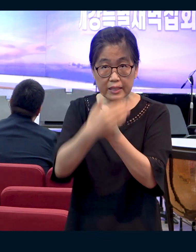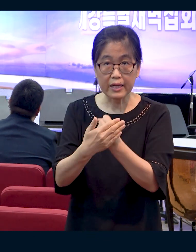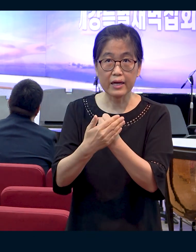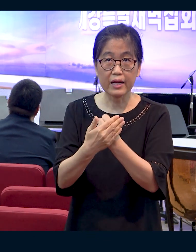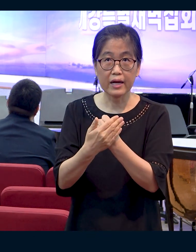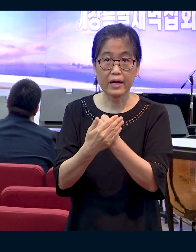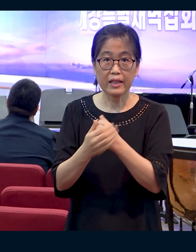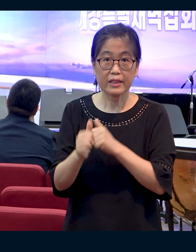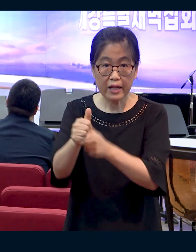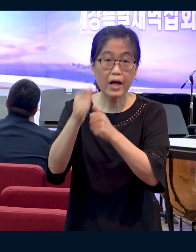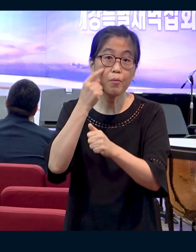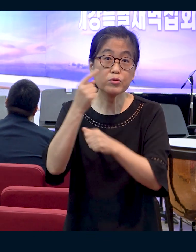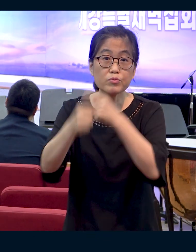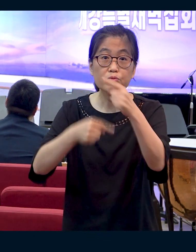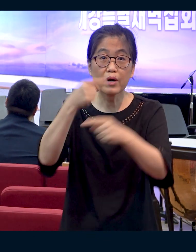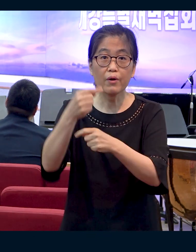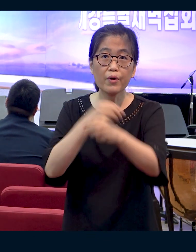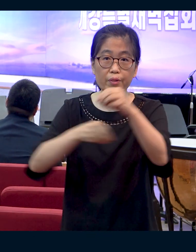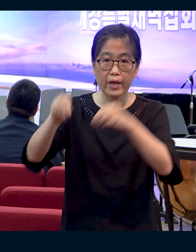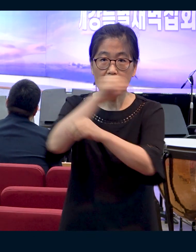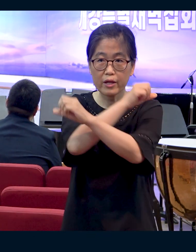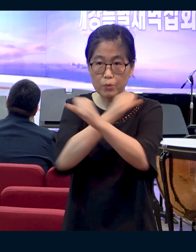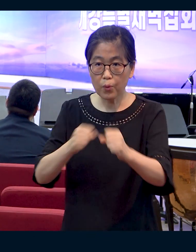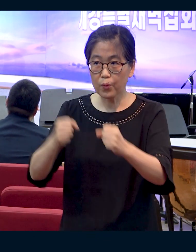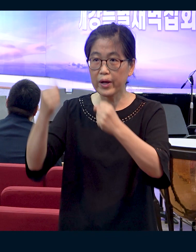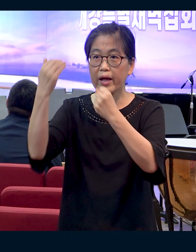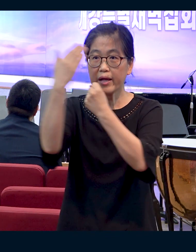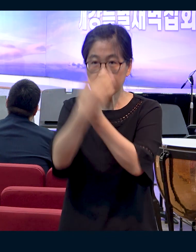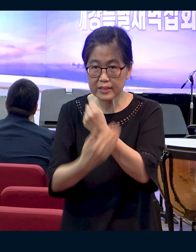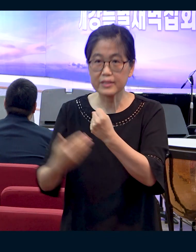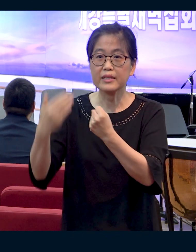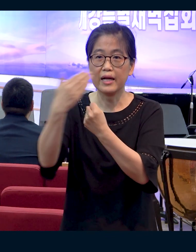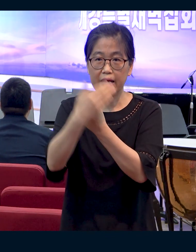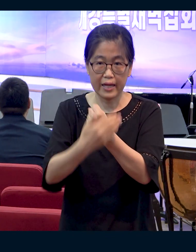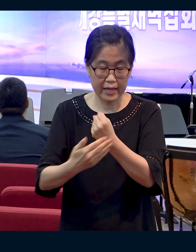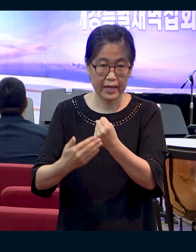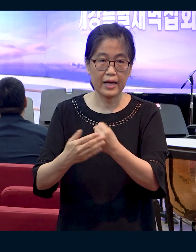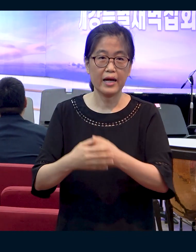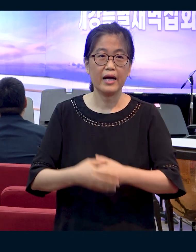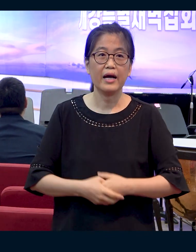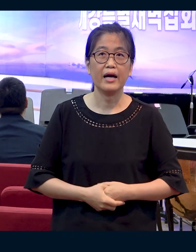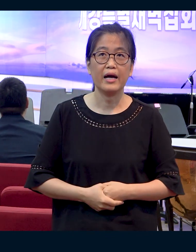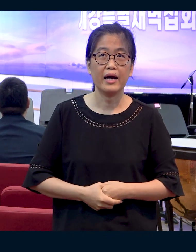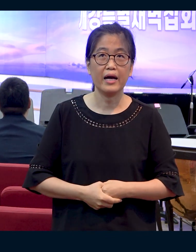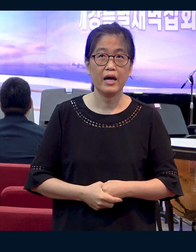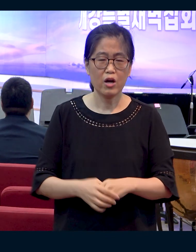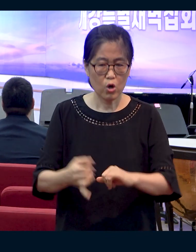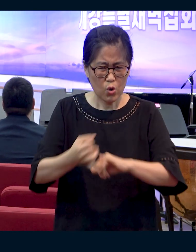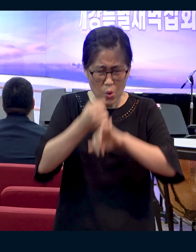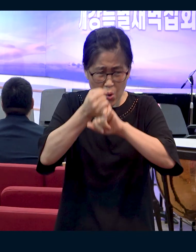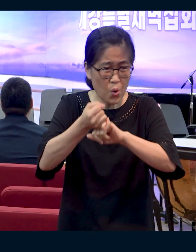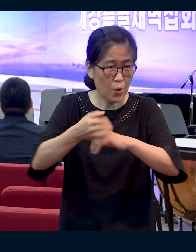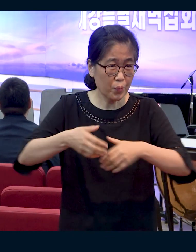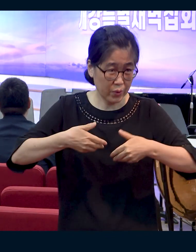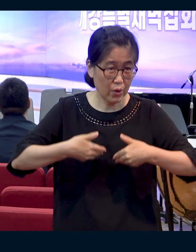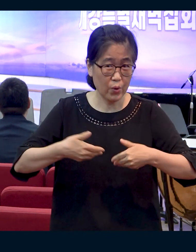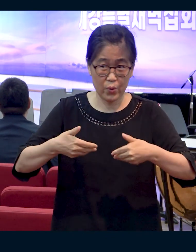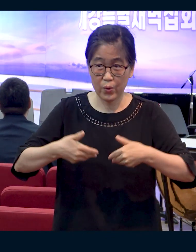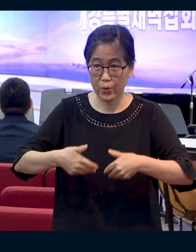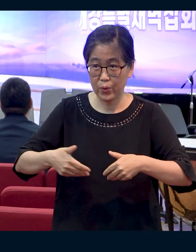한번 따라 하시죠. 대속의 은혜. 잊지 마십시오. 이걸 붙드셔야 합니다. 이게 꼭 필요합니다.